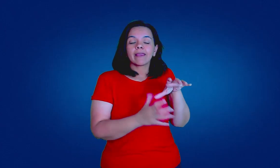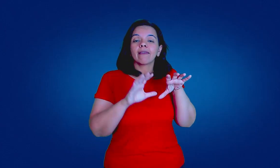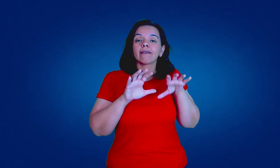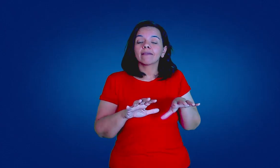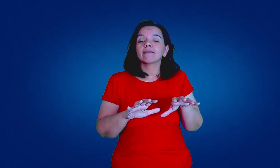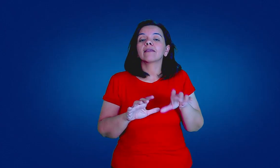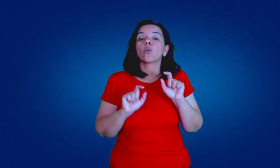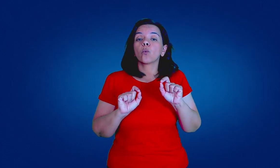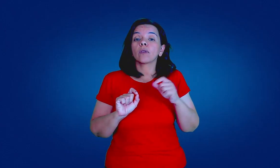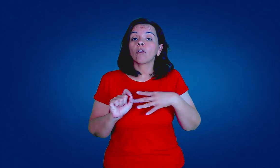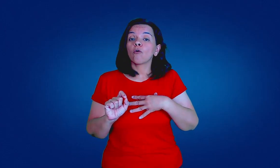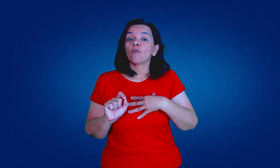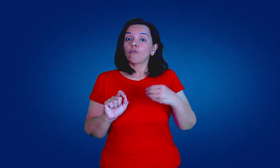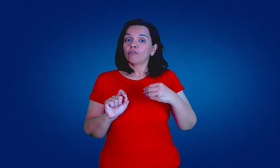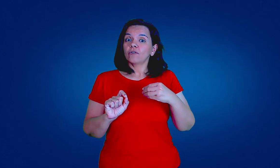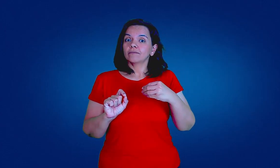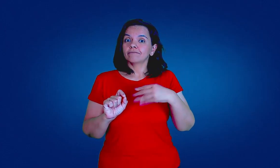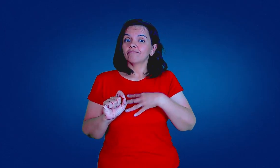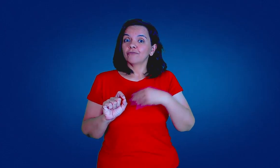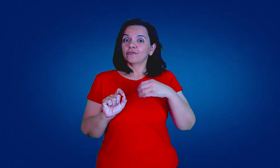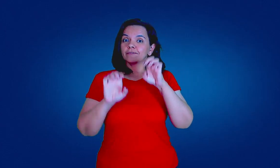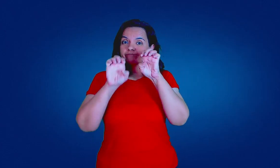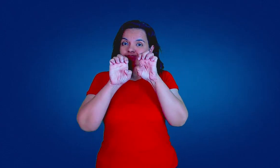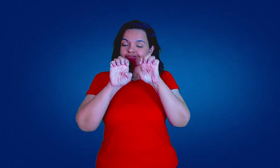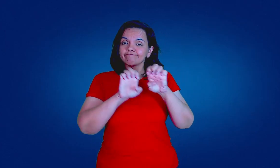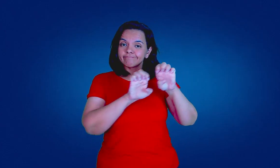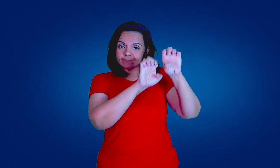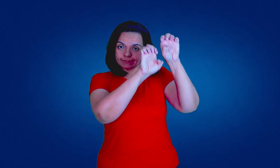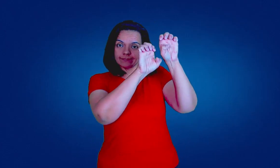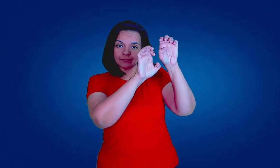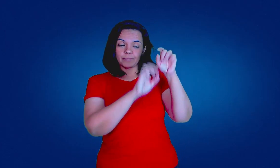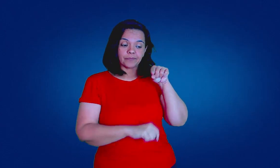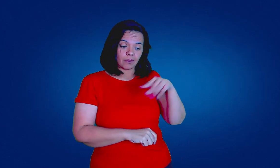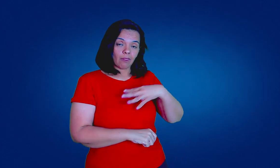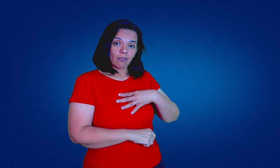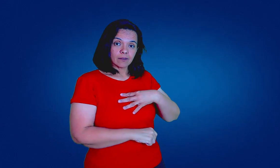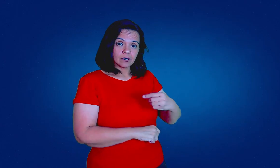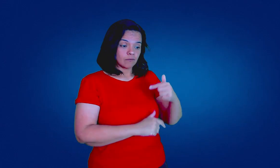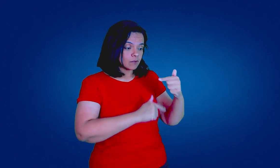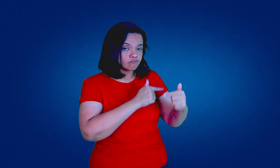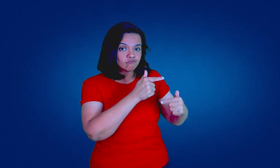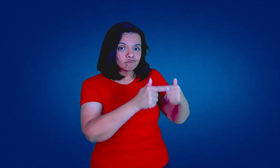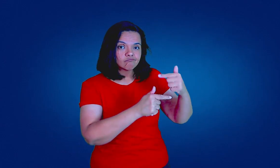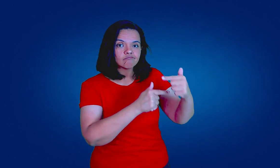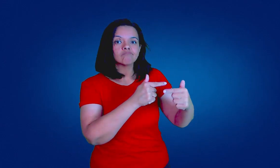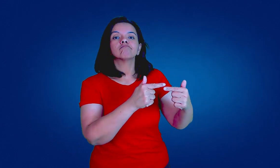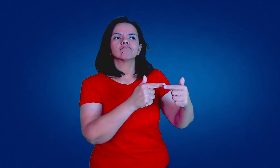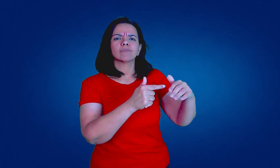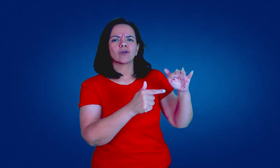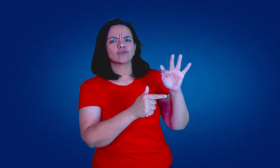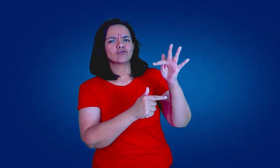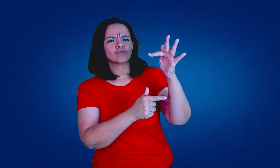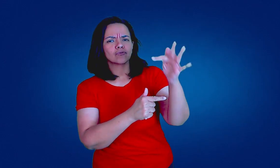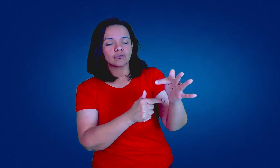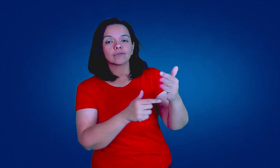transladada. Bem, Enoque tinha um filho e este ficou no mundo.